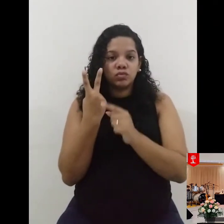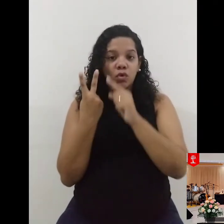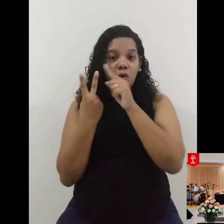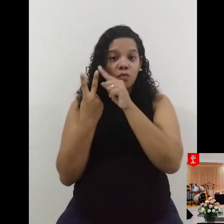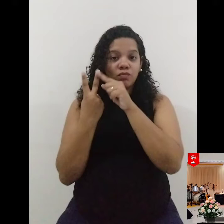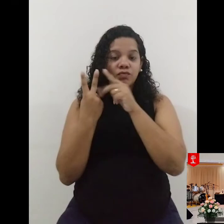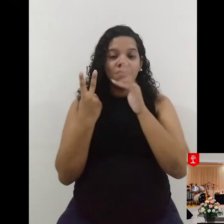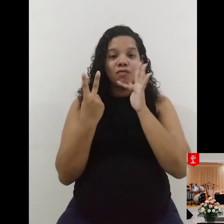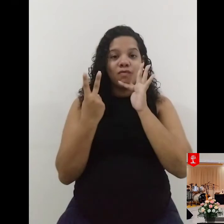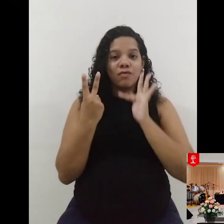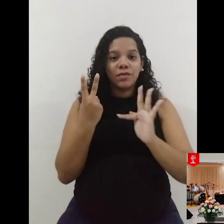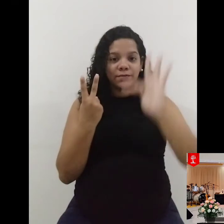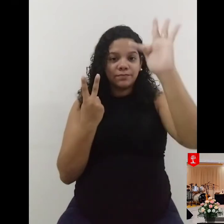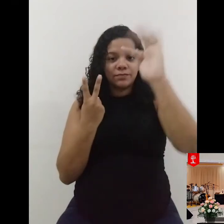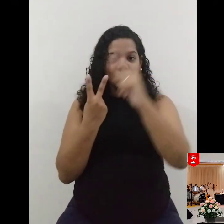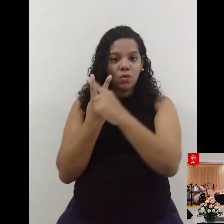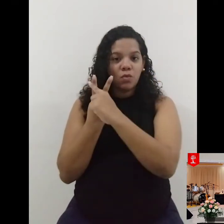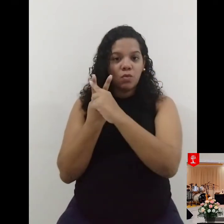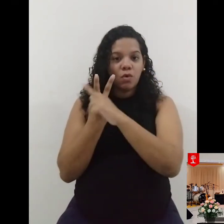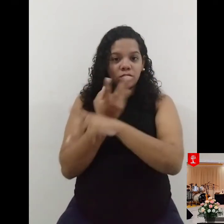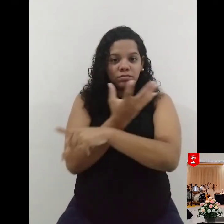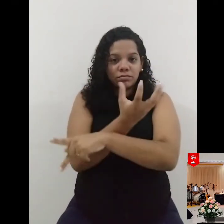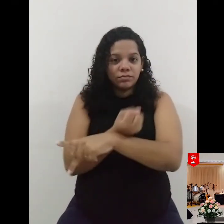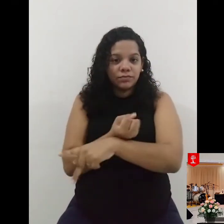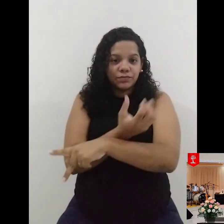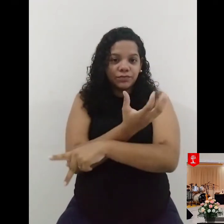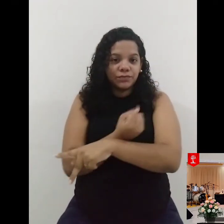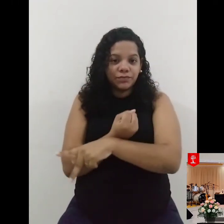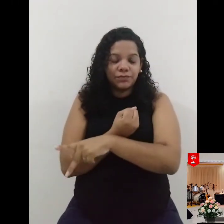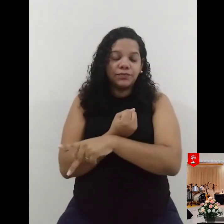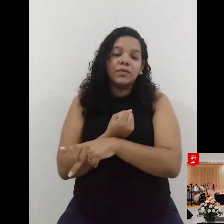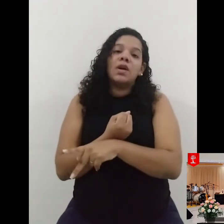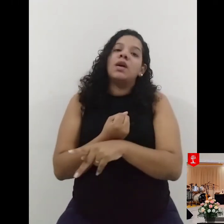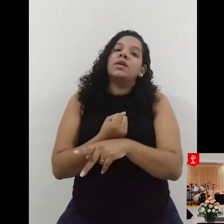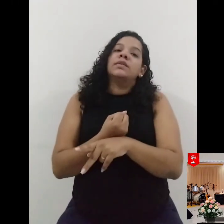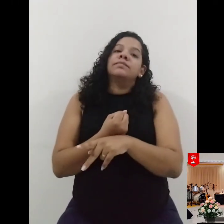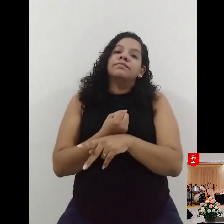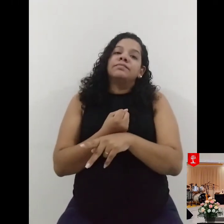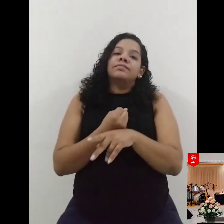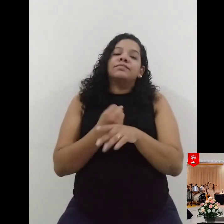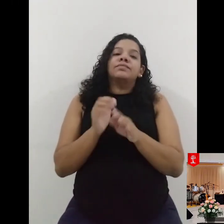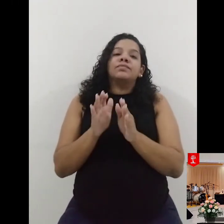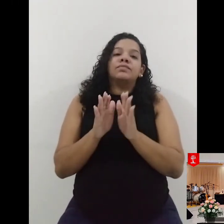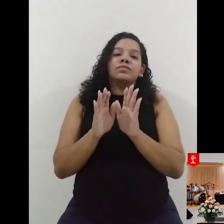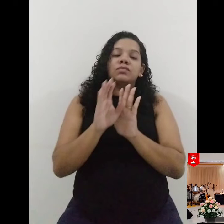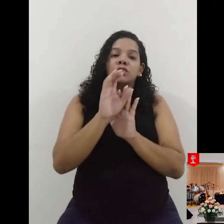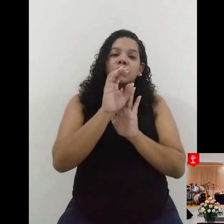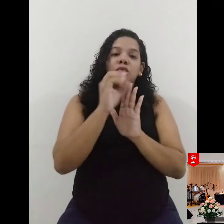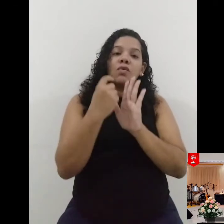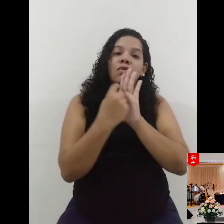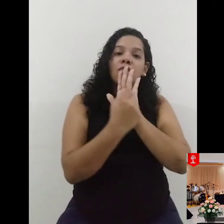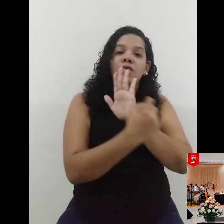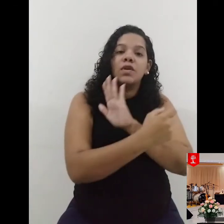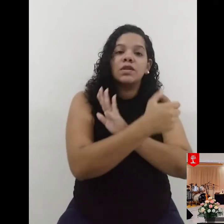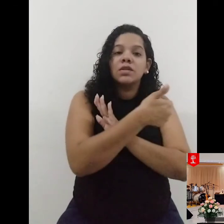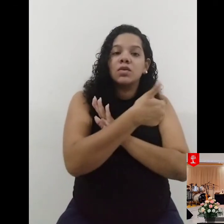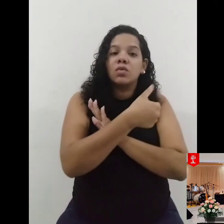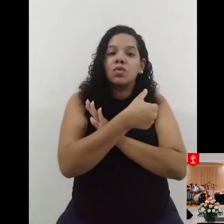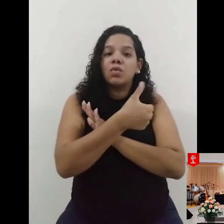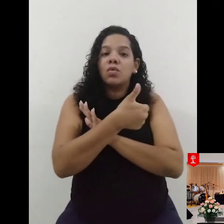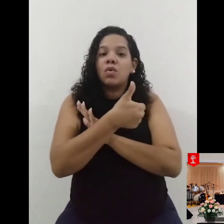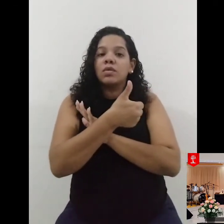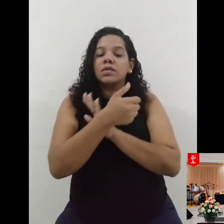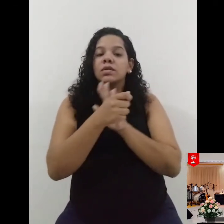numa posição assim mais de exaltação, ele orava no seu íntimo. E qual era